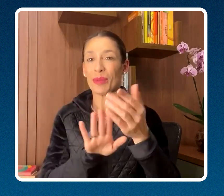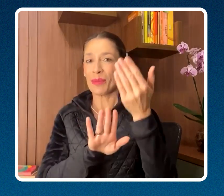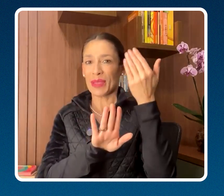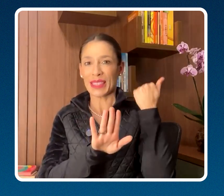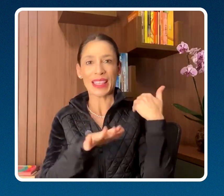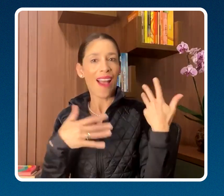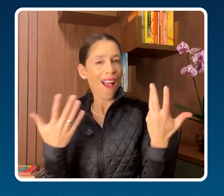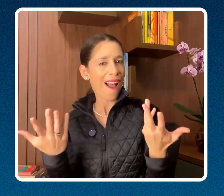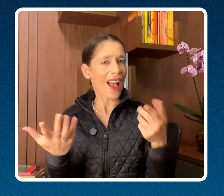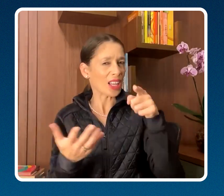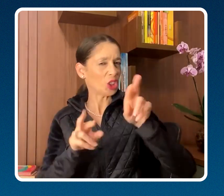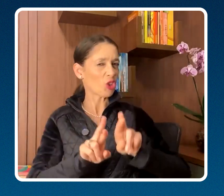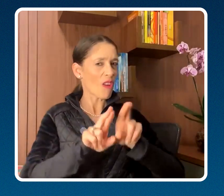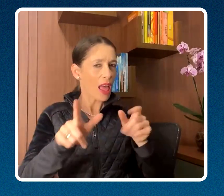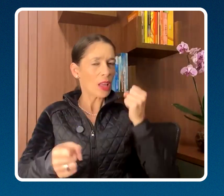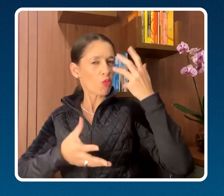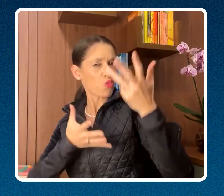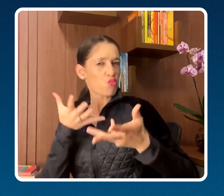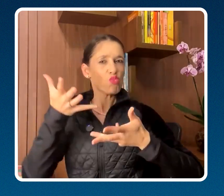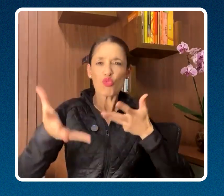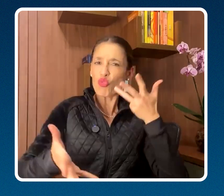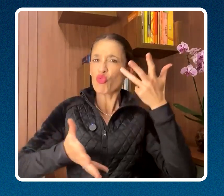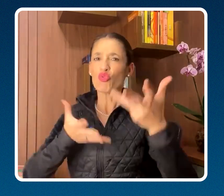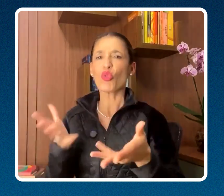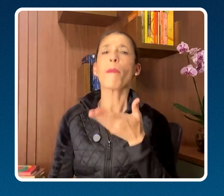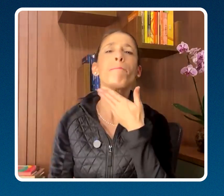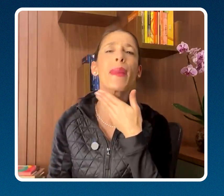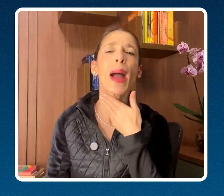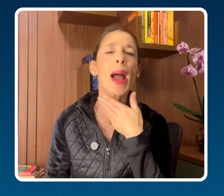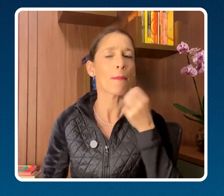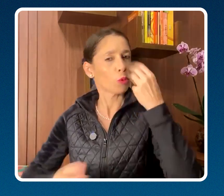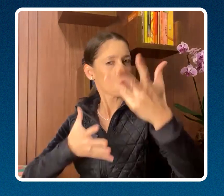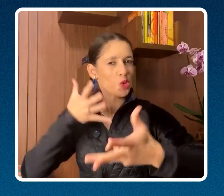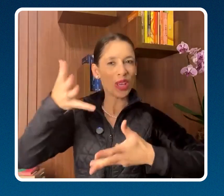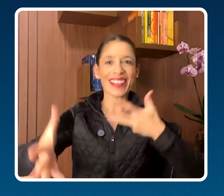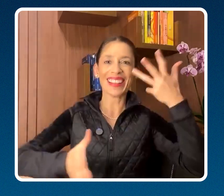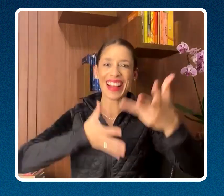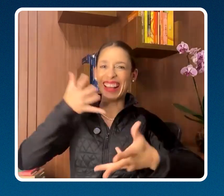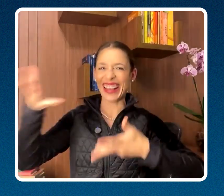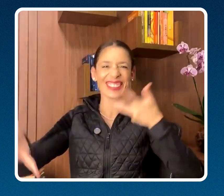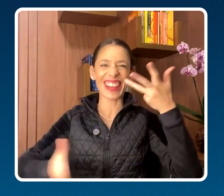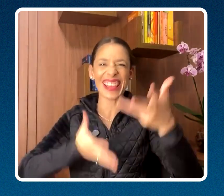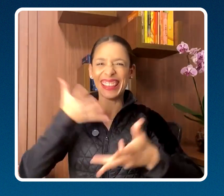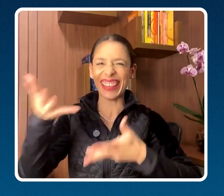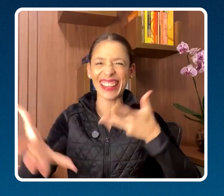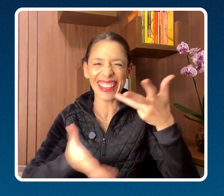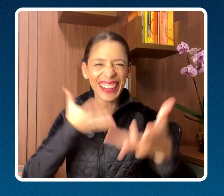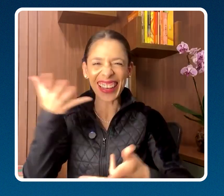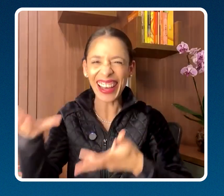bem diferente, bem desenrolada, bate-papo, conversando muito, assim, sabe? Então,